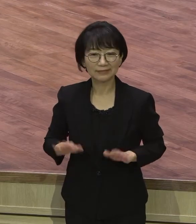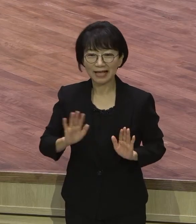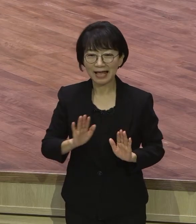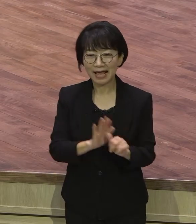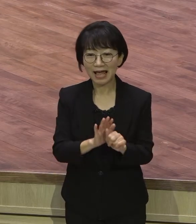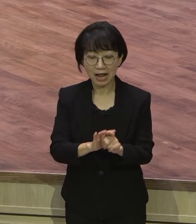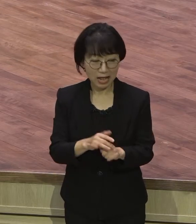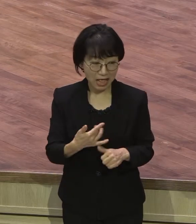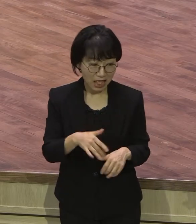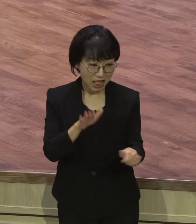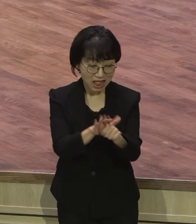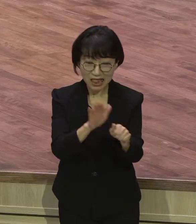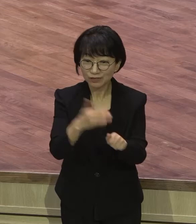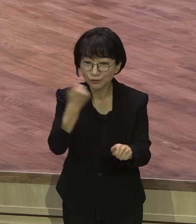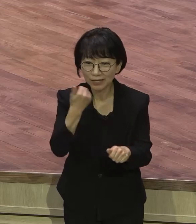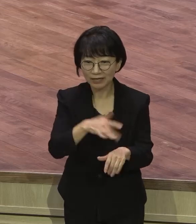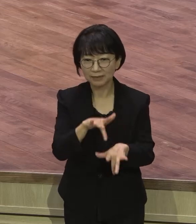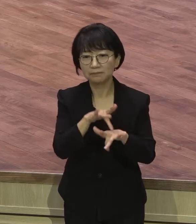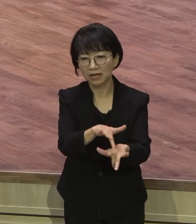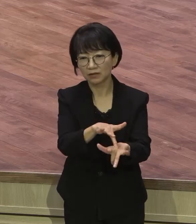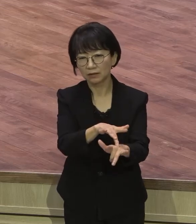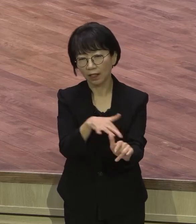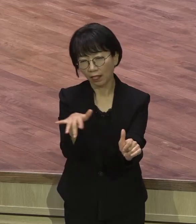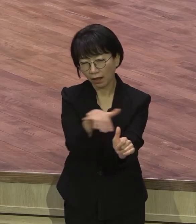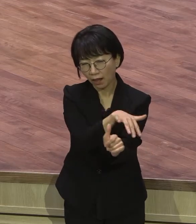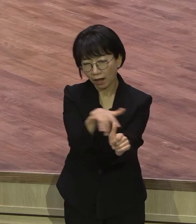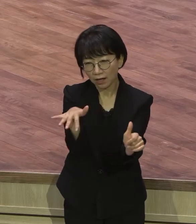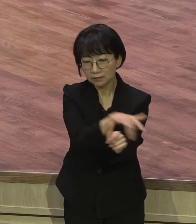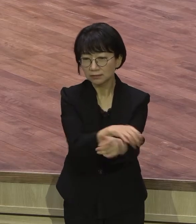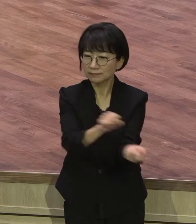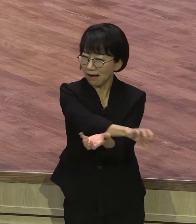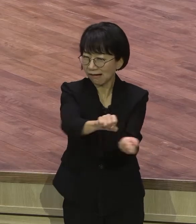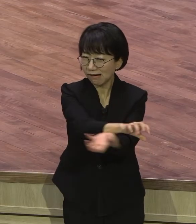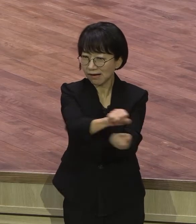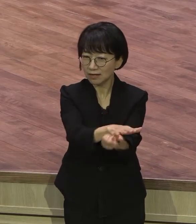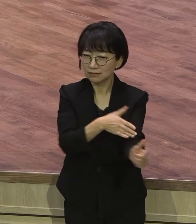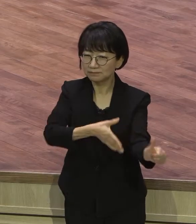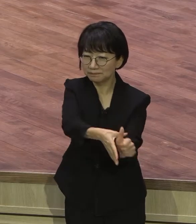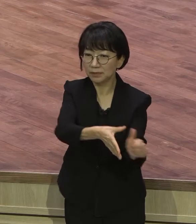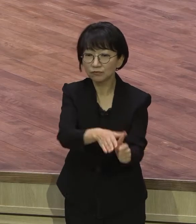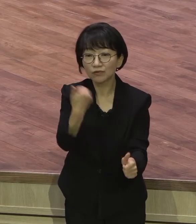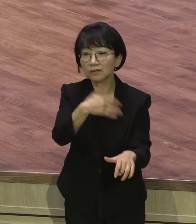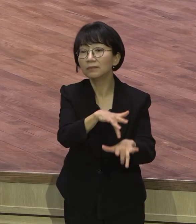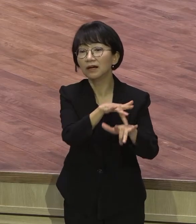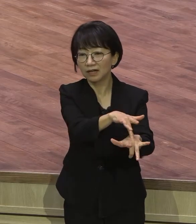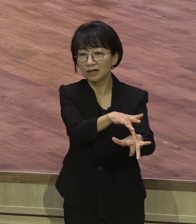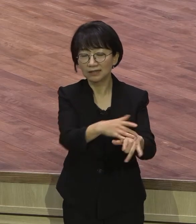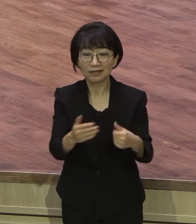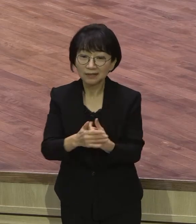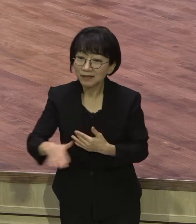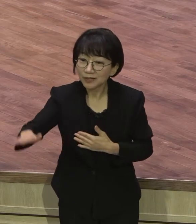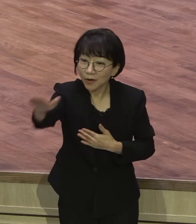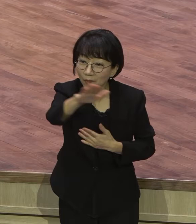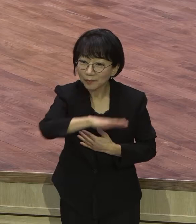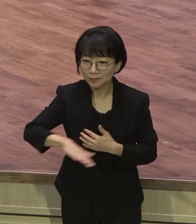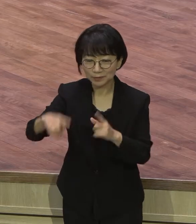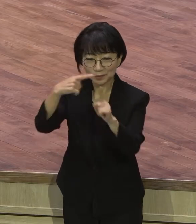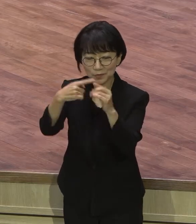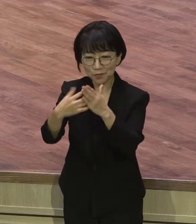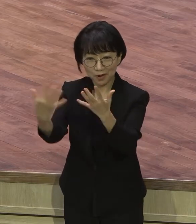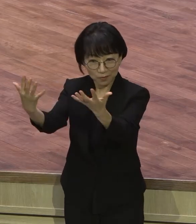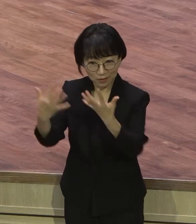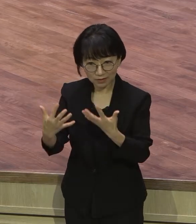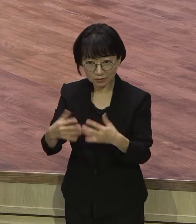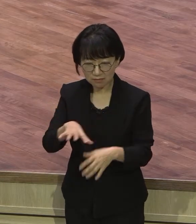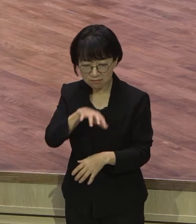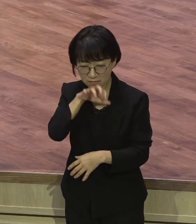마귀만 난장판을 치는 거지. 그래서 절대로 여러분 교회 나와서 신앙생활하면서 어떤 이유든지 간에 불평 원망하지